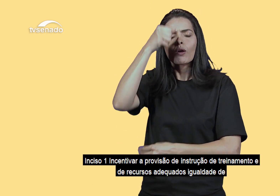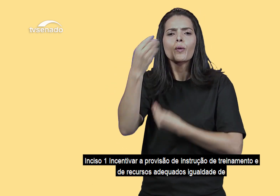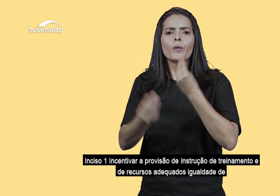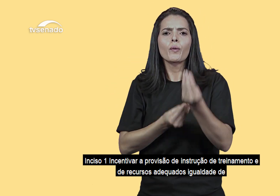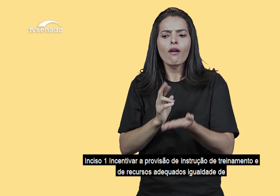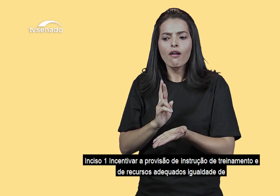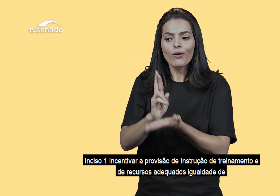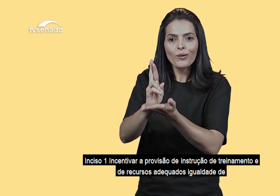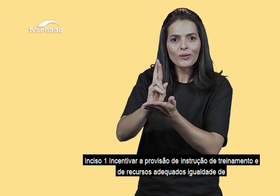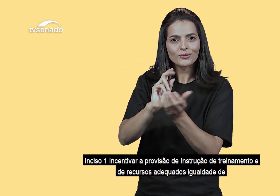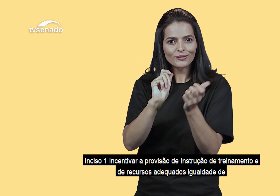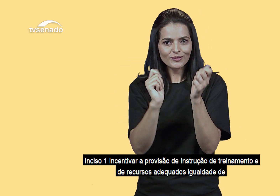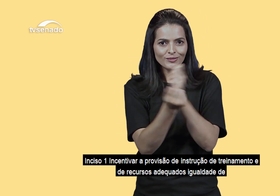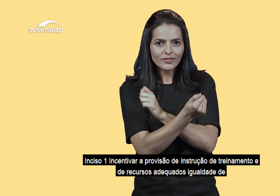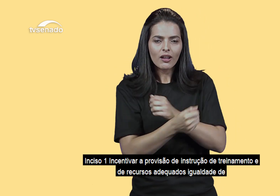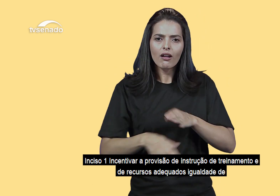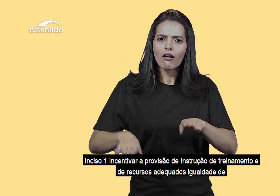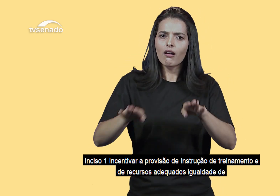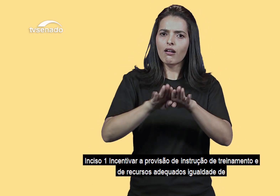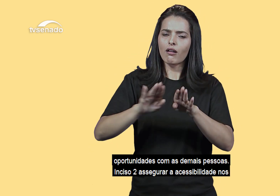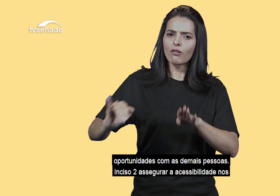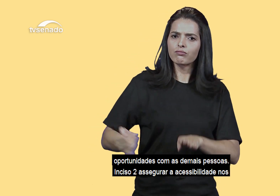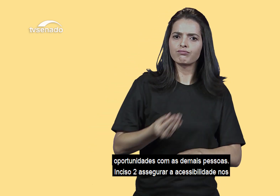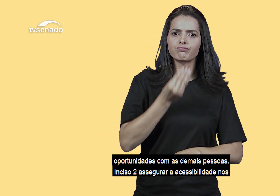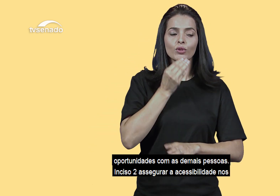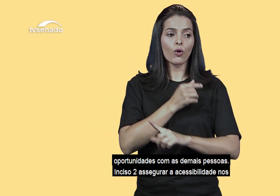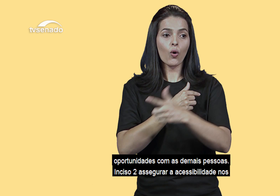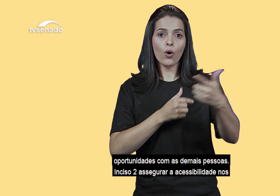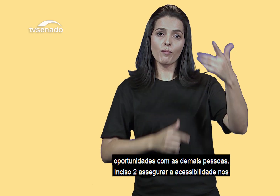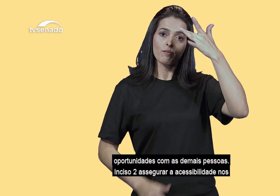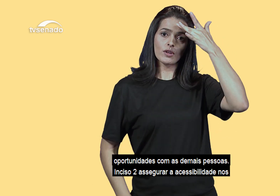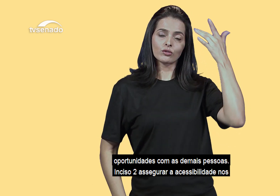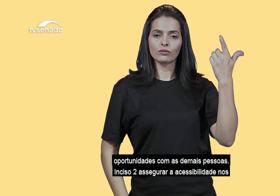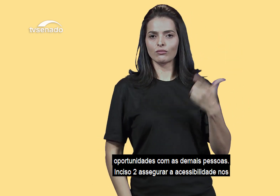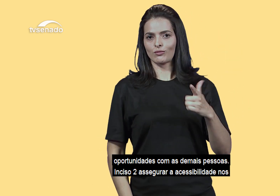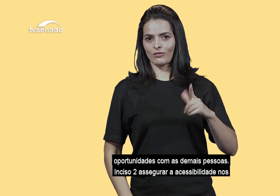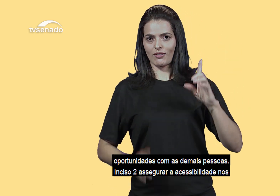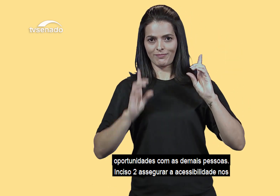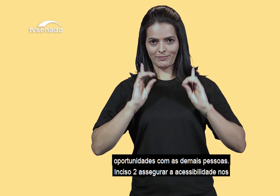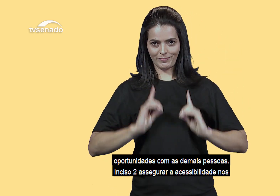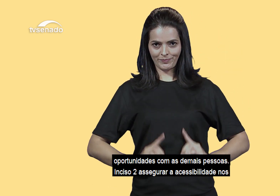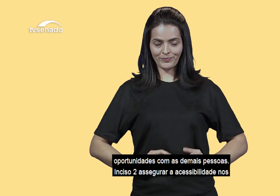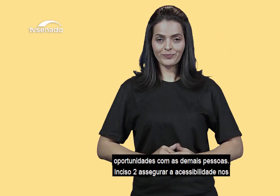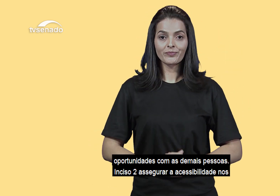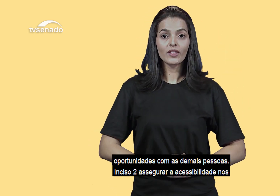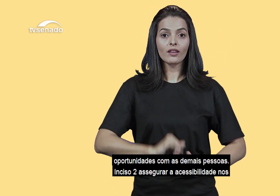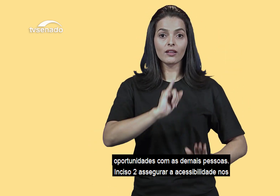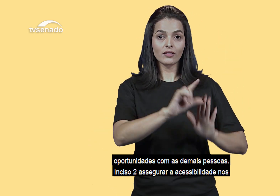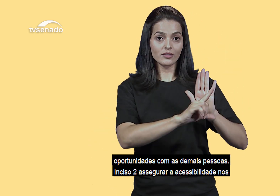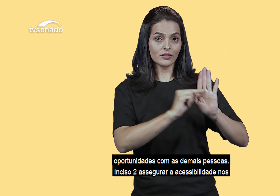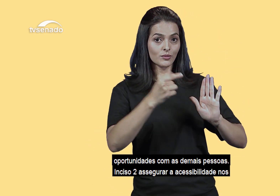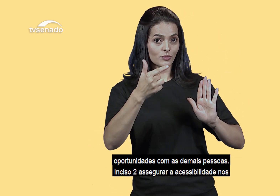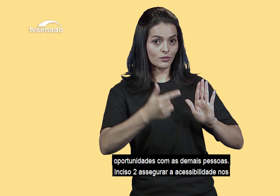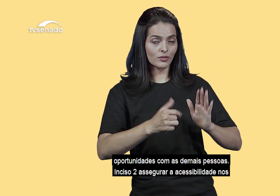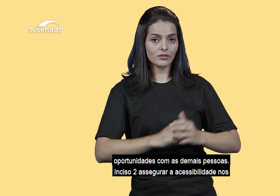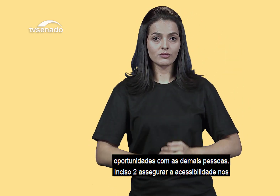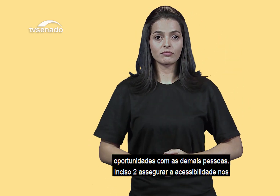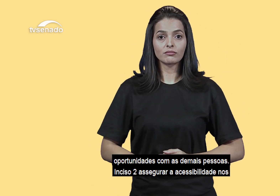e de recursos adequados em igualdade de oportunidades com as demais pessoas Inciso 2